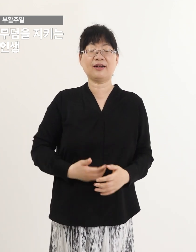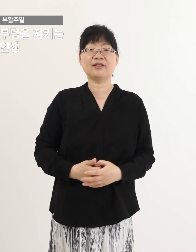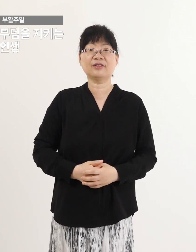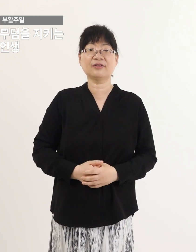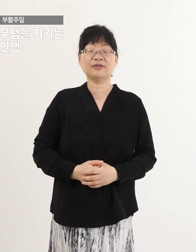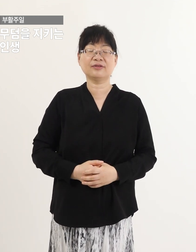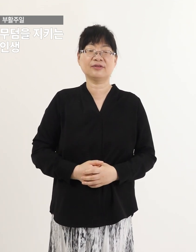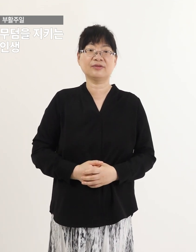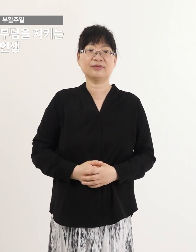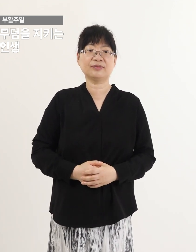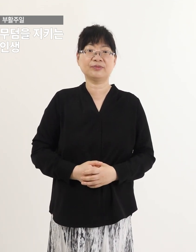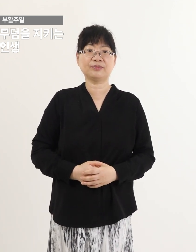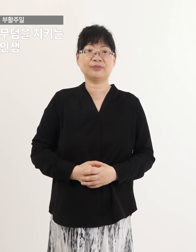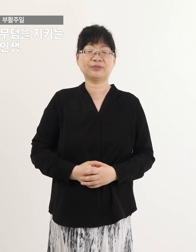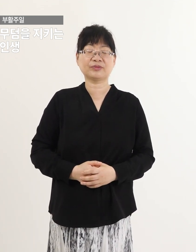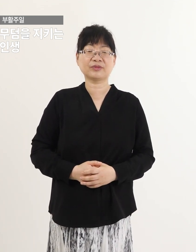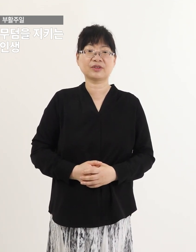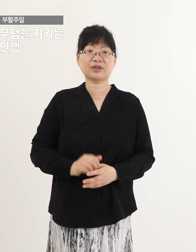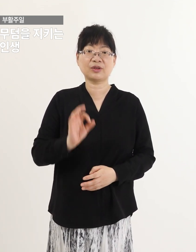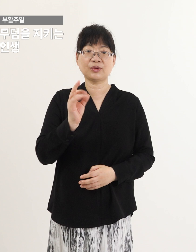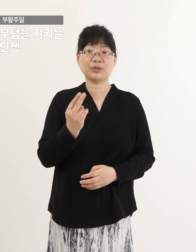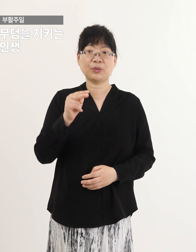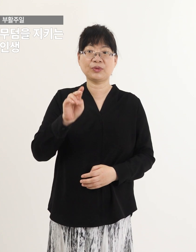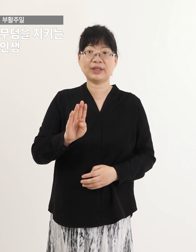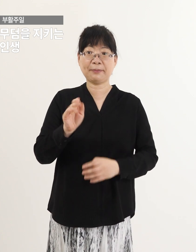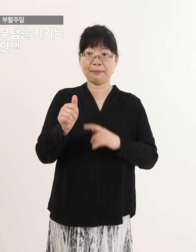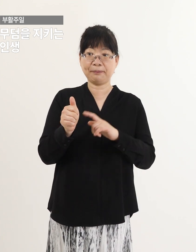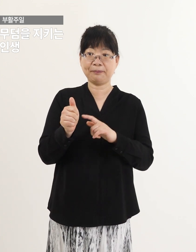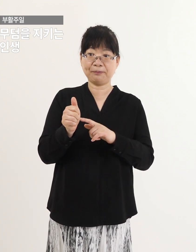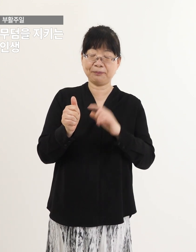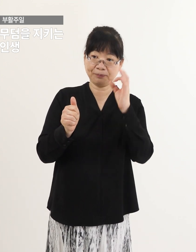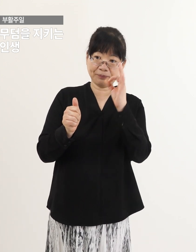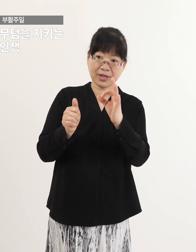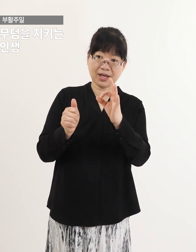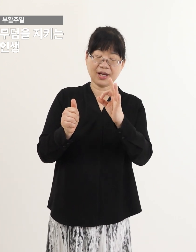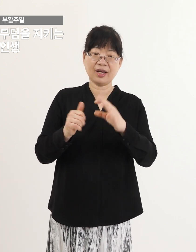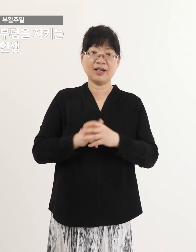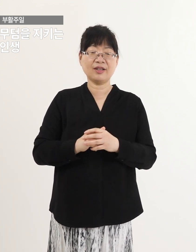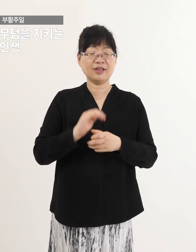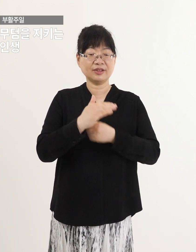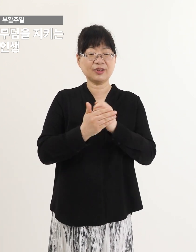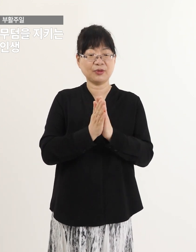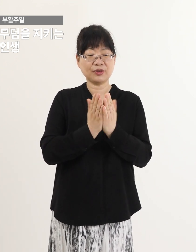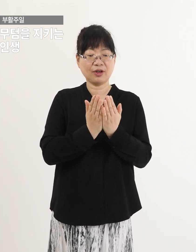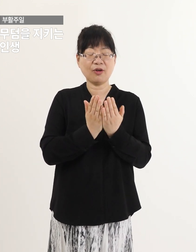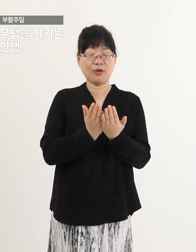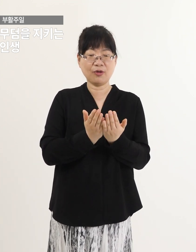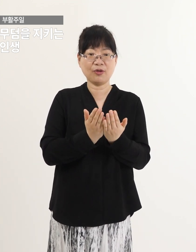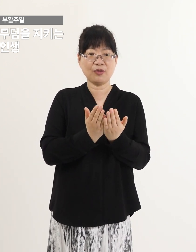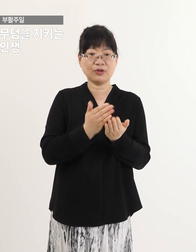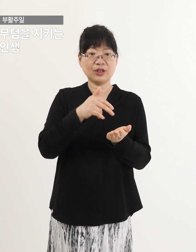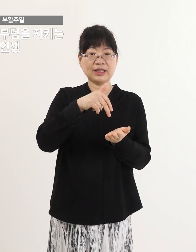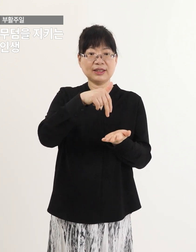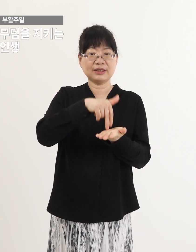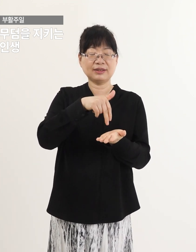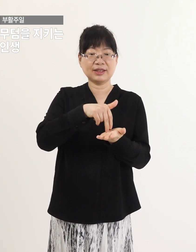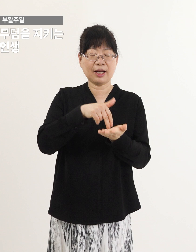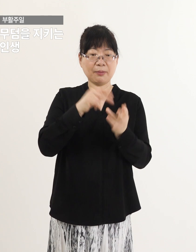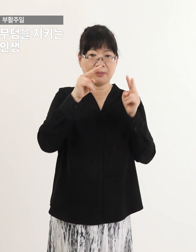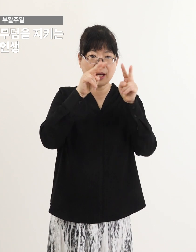제자라. 자, 이분에 대해서 우리가 좀 성경을 다각도로 볼 필요가 있는데 우선